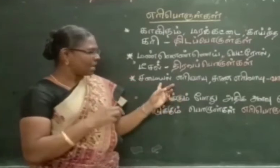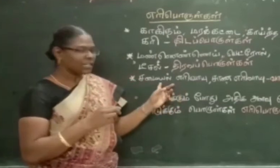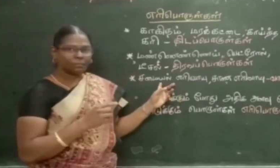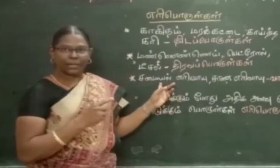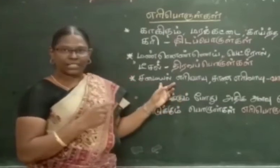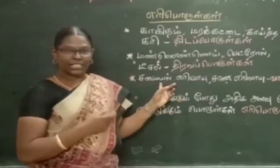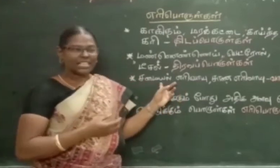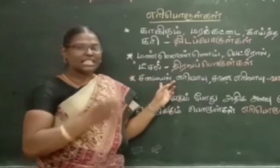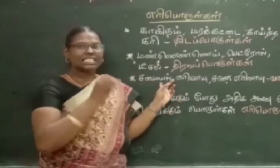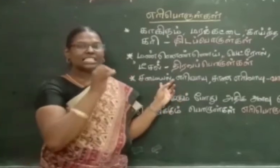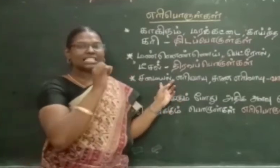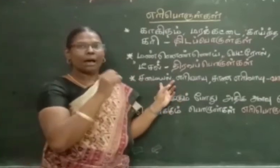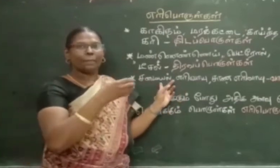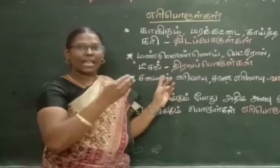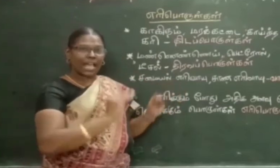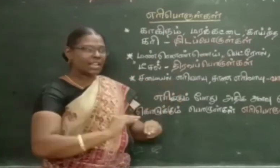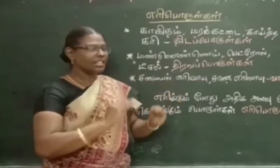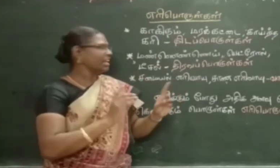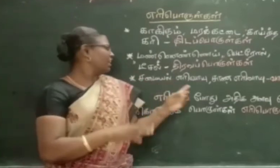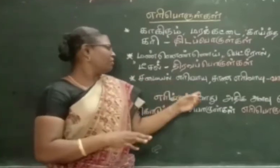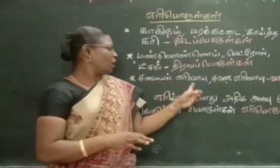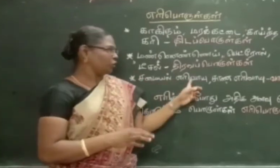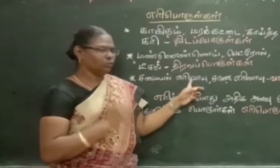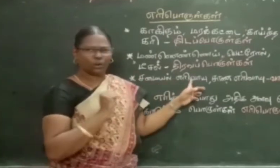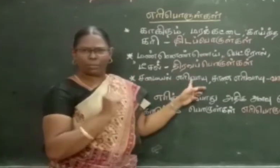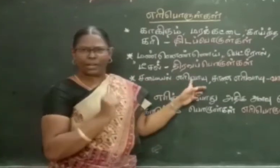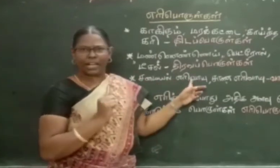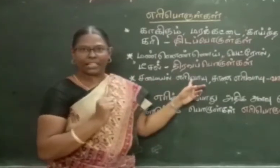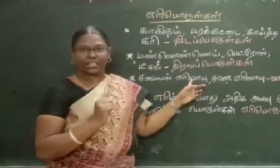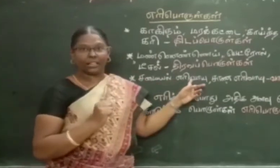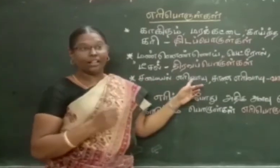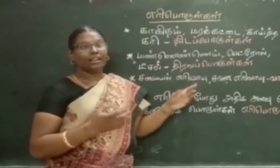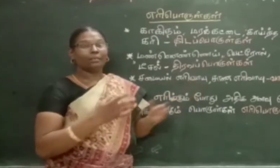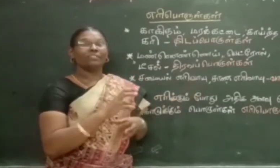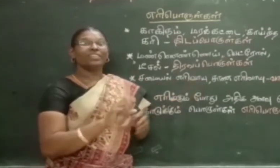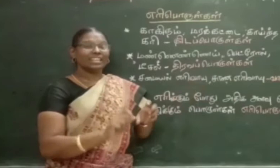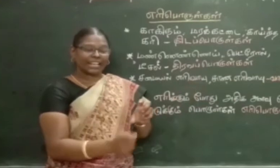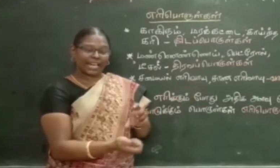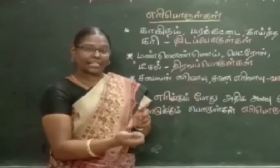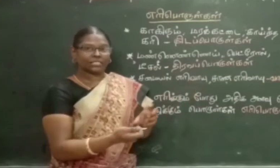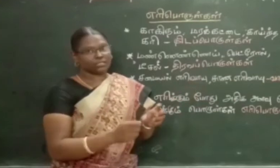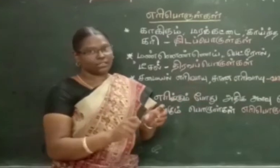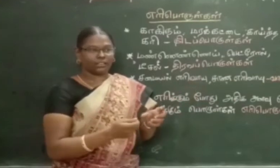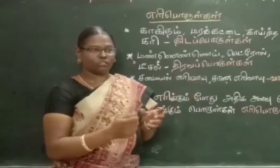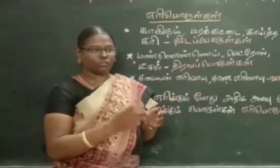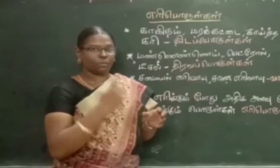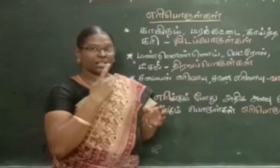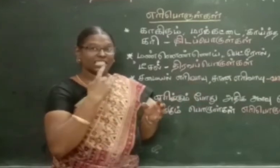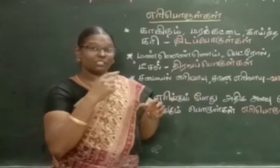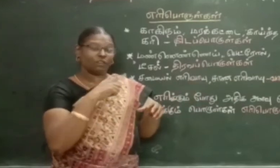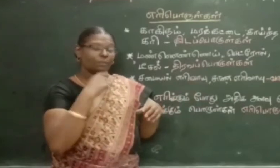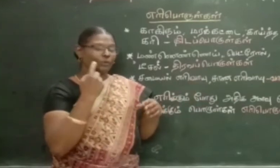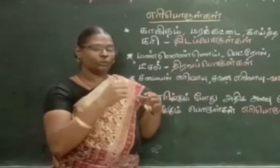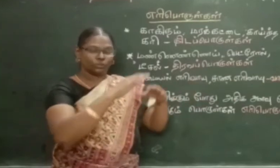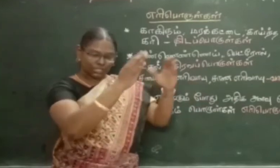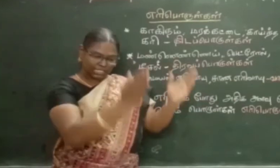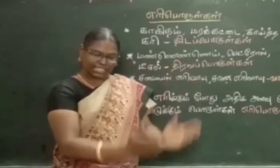அடுத்து பாரு, சமையல் எரிவாயு அப்படின்னா என்னது? நம்ம வீட்டில் கேஸ் சிலிண்டர் வச்சுருக்கோமா, சிவப்பு